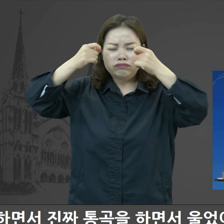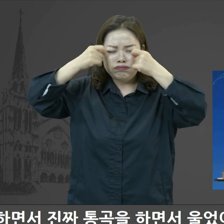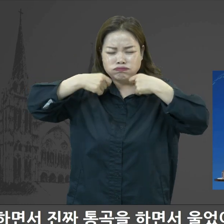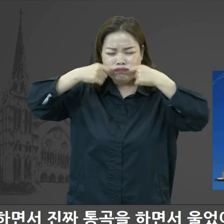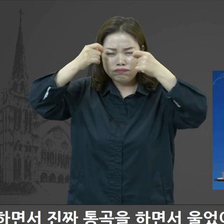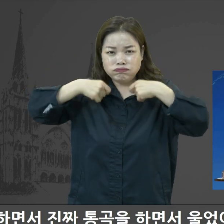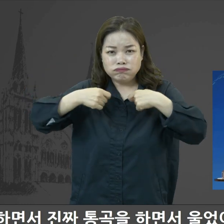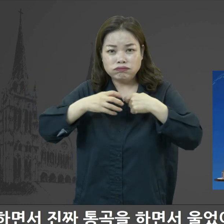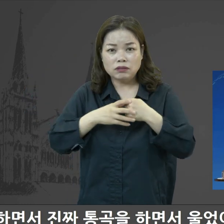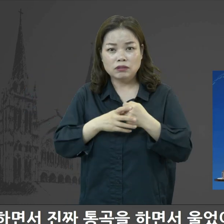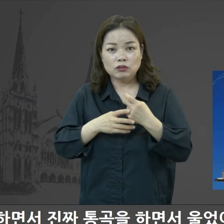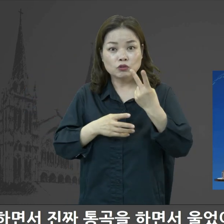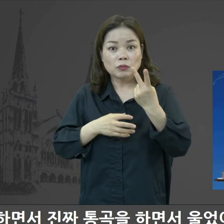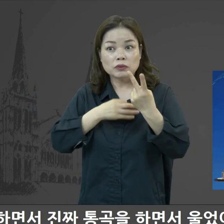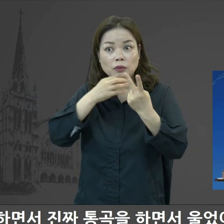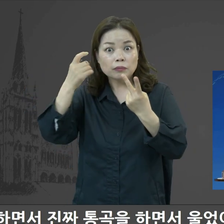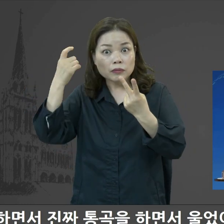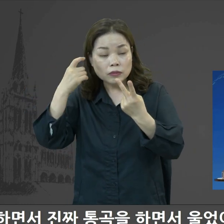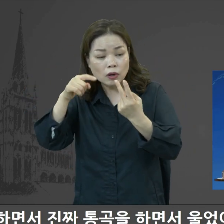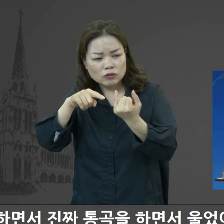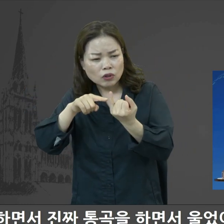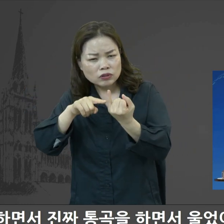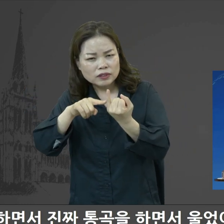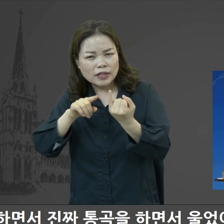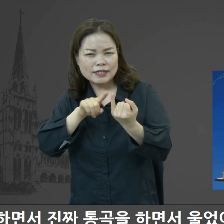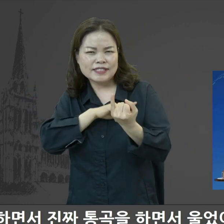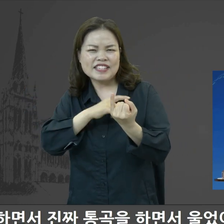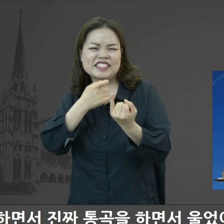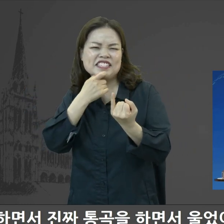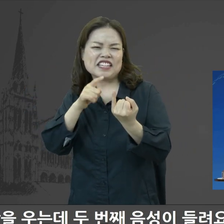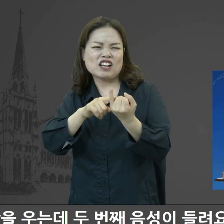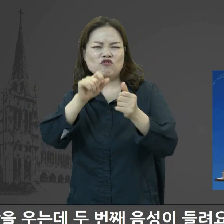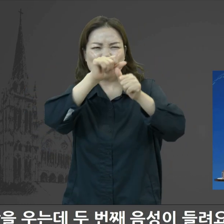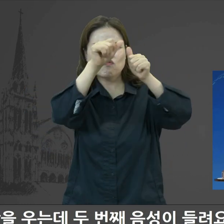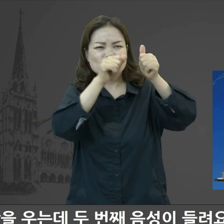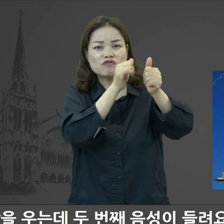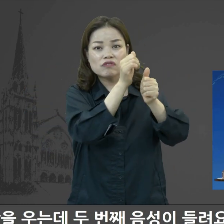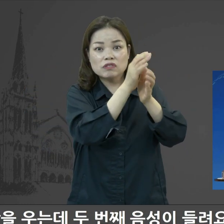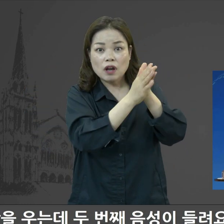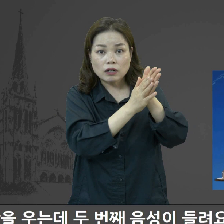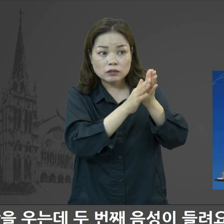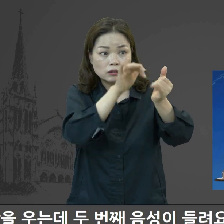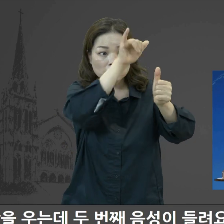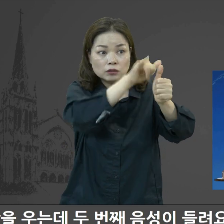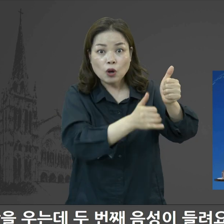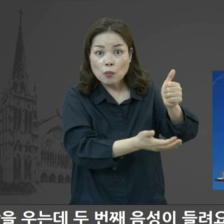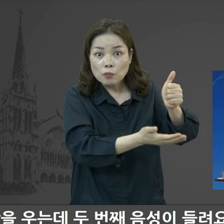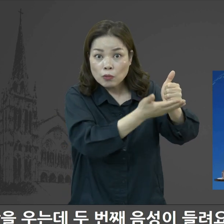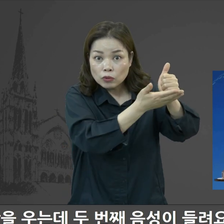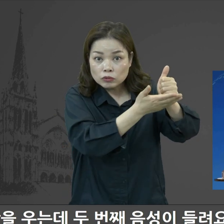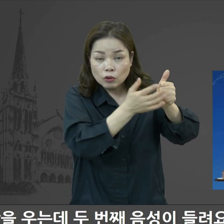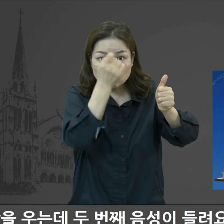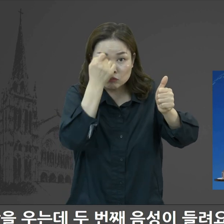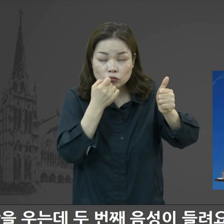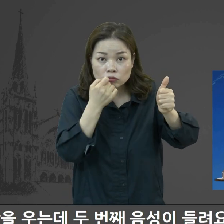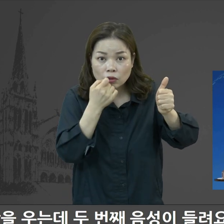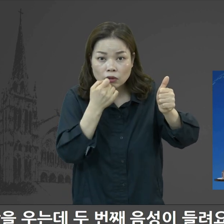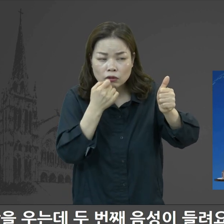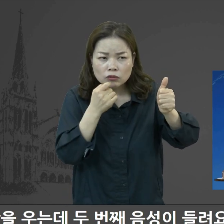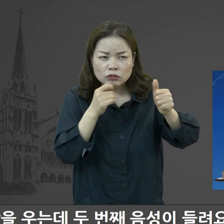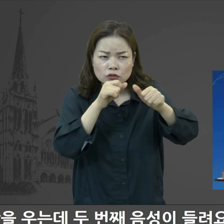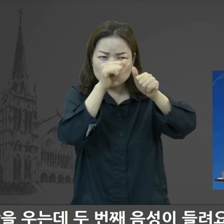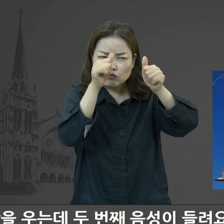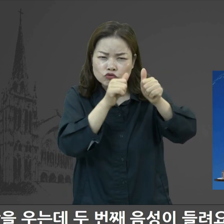우는데 두 번째 음성이 들려요. 너는 내가 제일 싫어하는 우상을 섬겼대요. 근데 그렇게 우는 와중에도요,